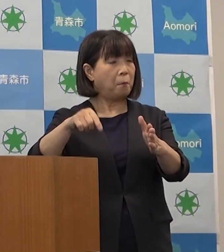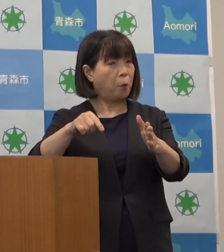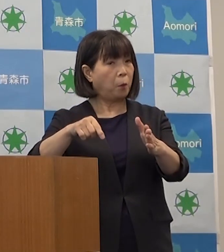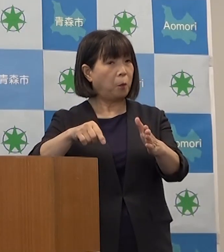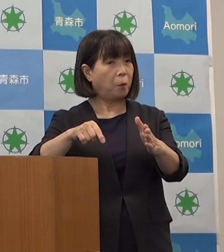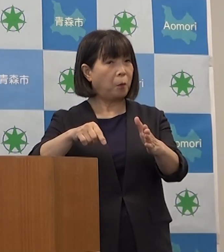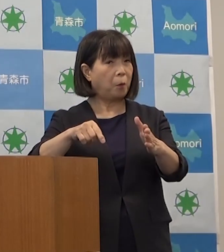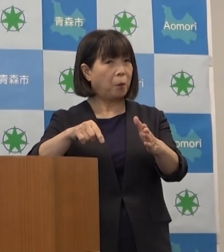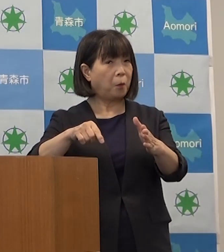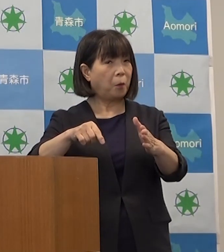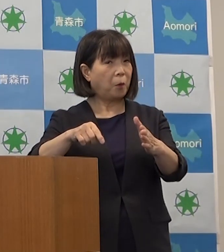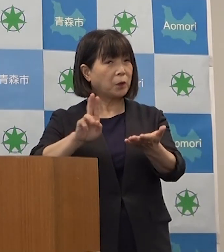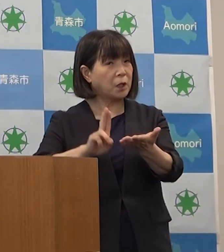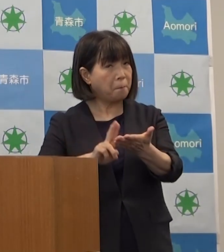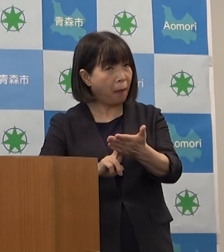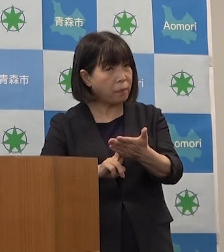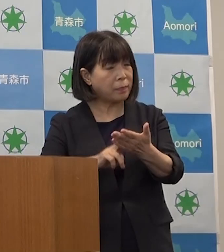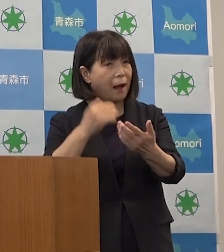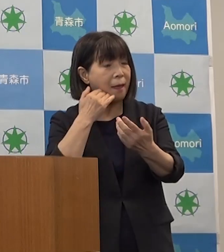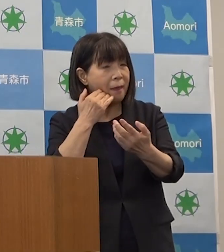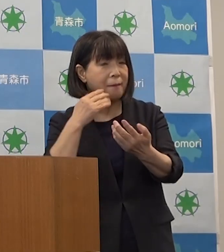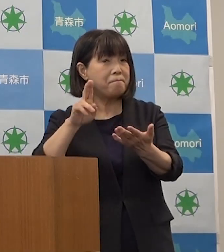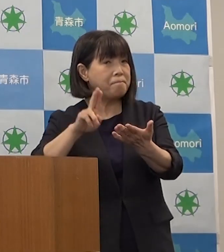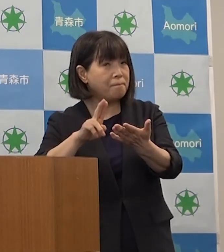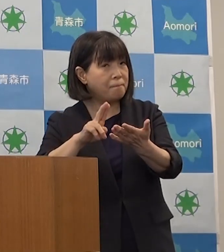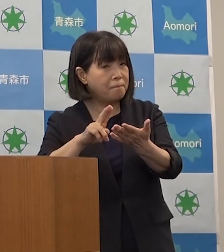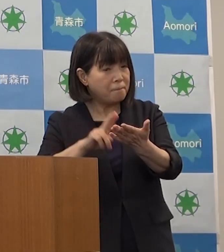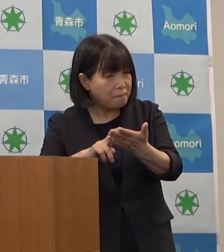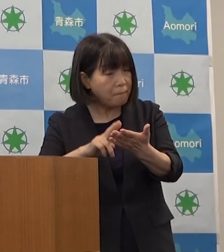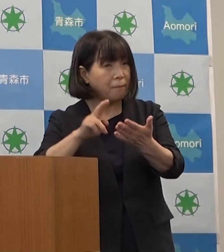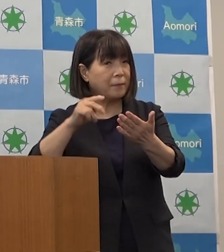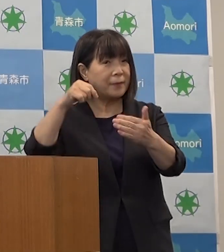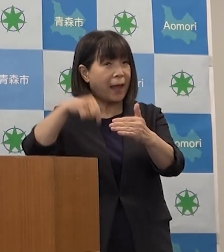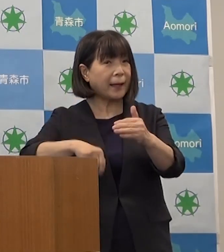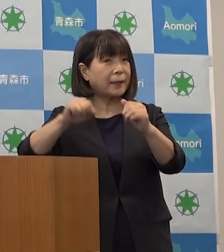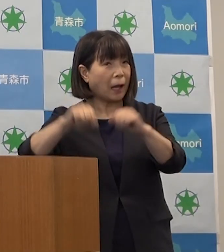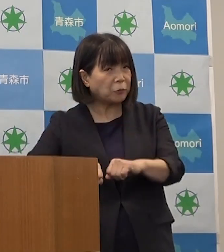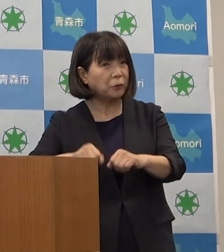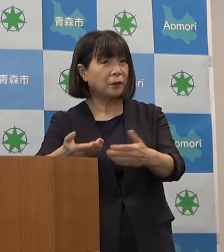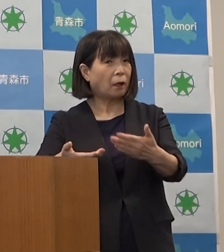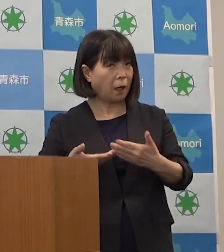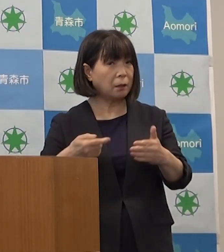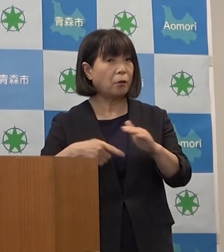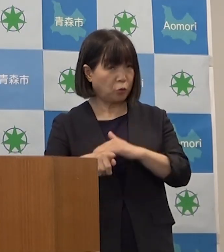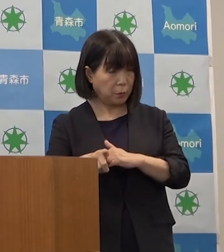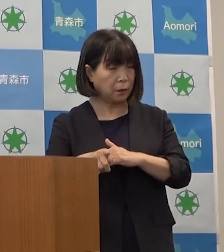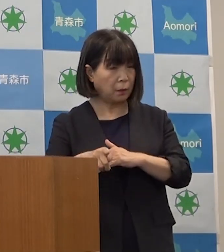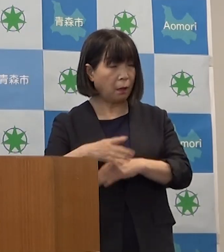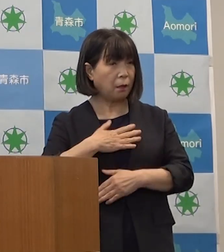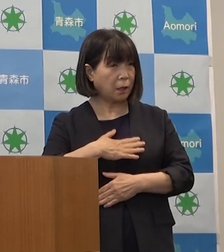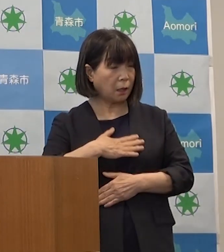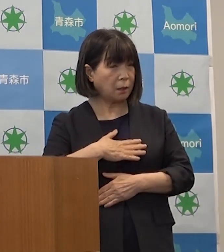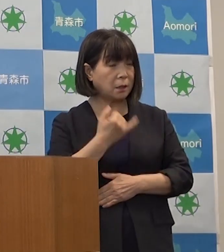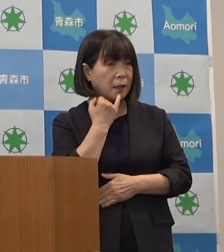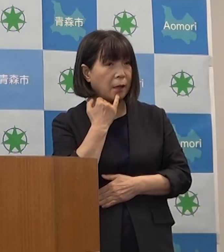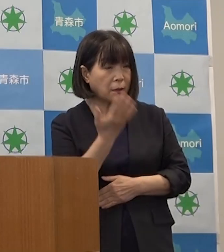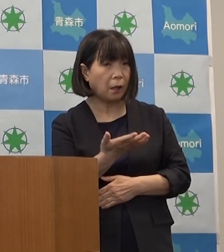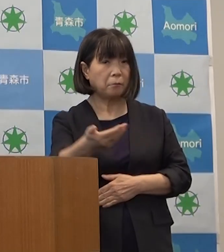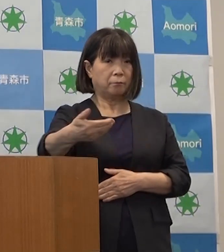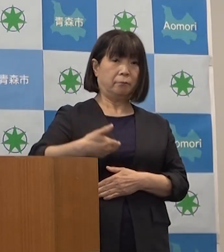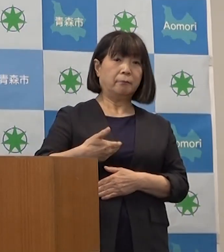もう決まっていて、その方の内託も得られているような状態ということを理解でよろしいでしょうか。